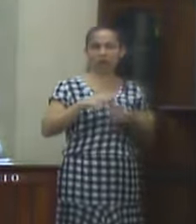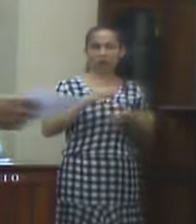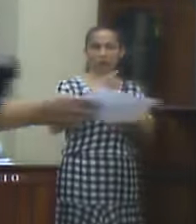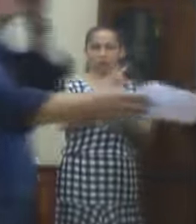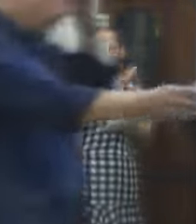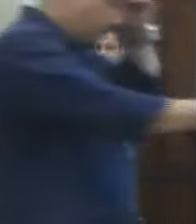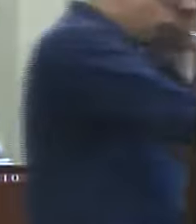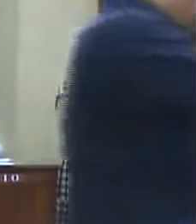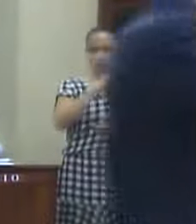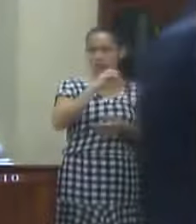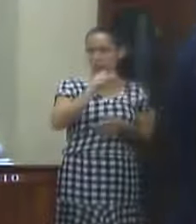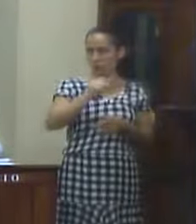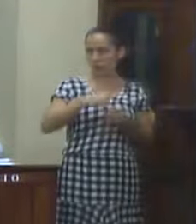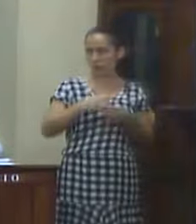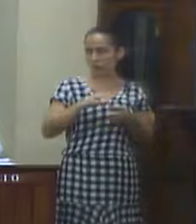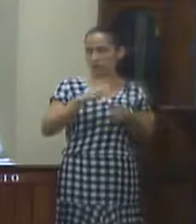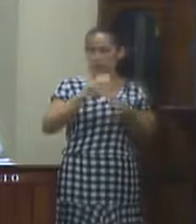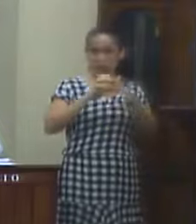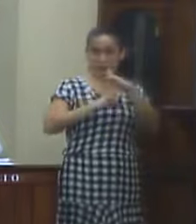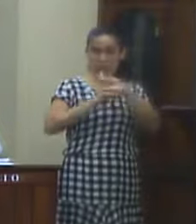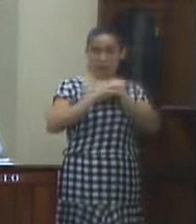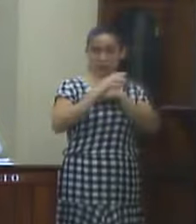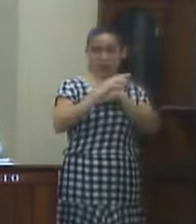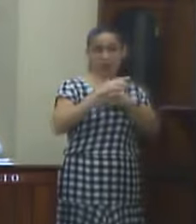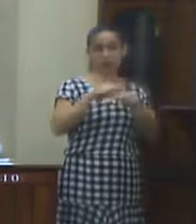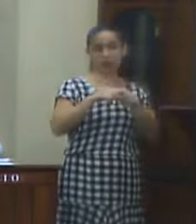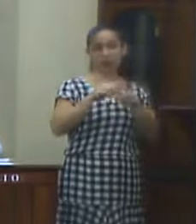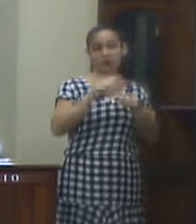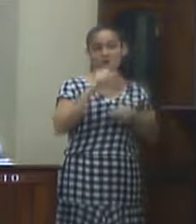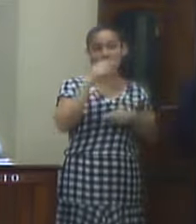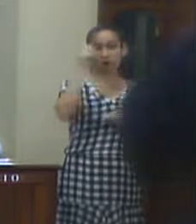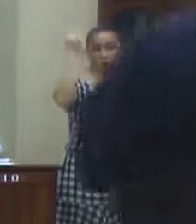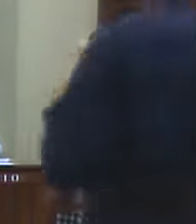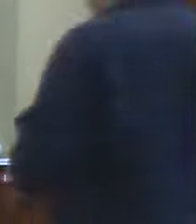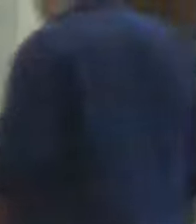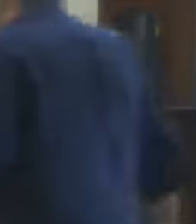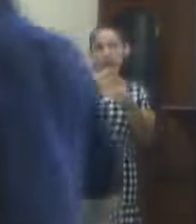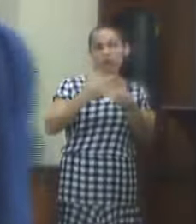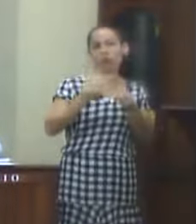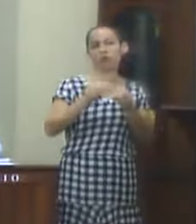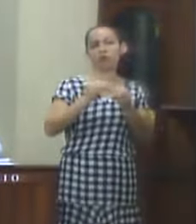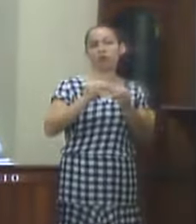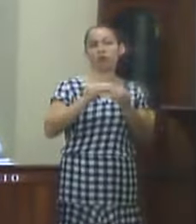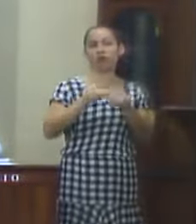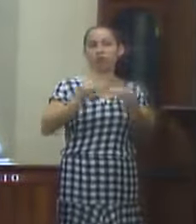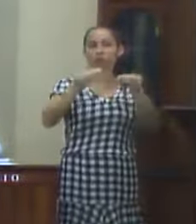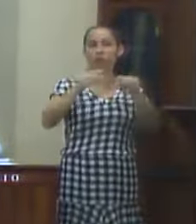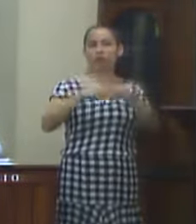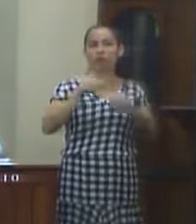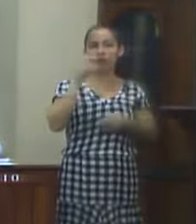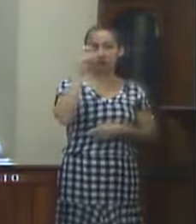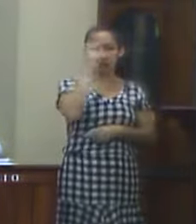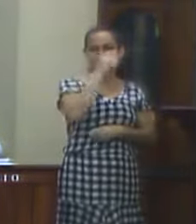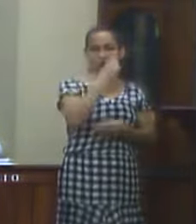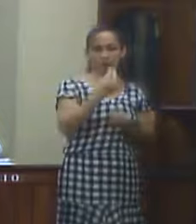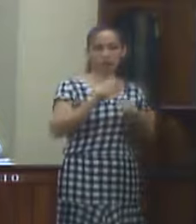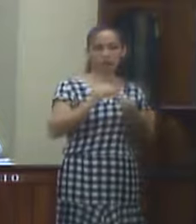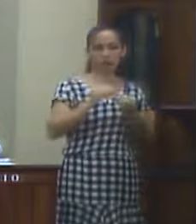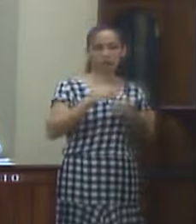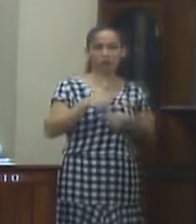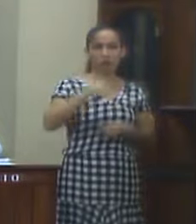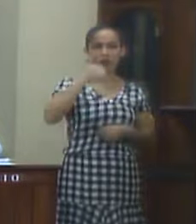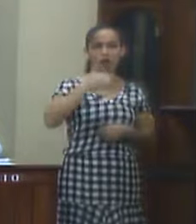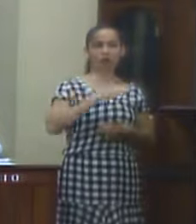faturas cobradas pelas distribuidoras, não têm acesso aos valores totais arrecadados e repassados e que dificultaria a cobrança de um serviço de